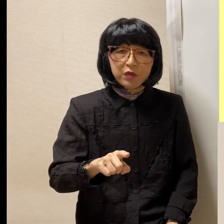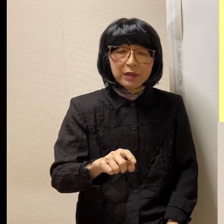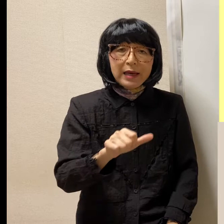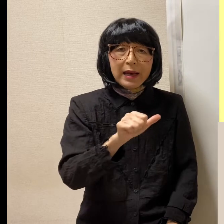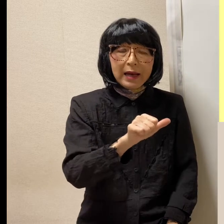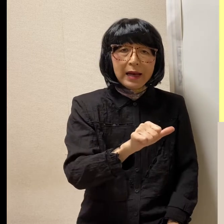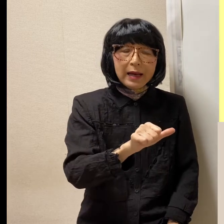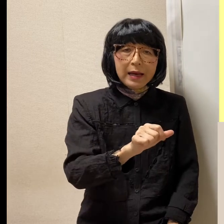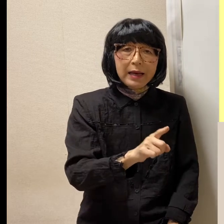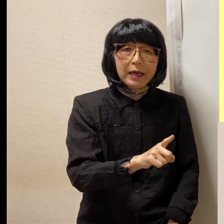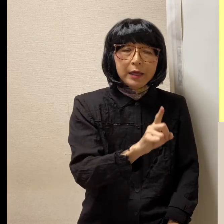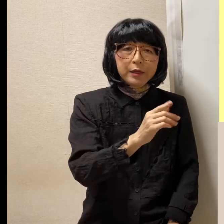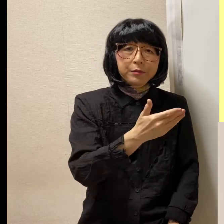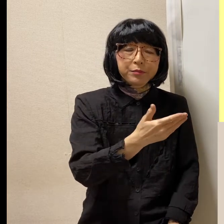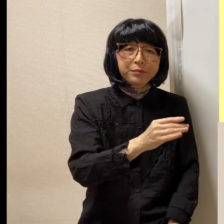He drew a picture.